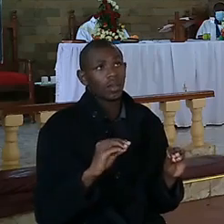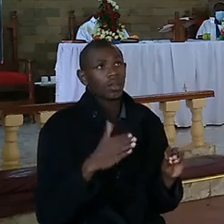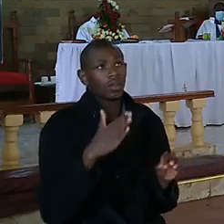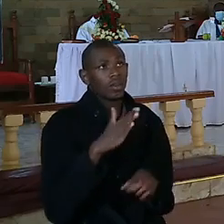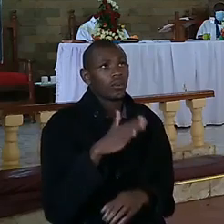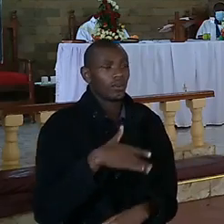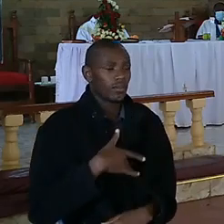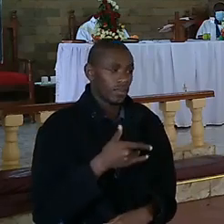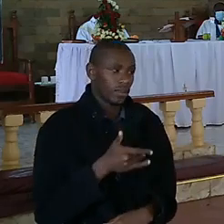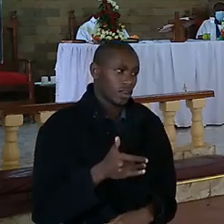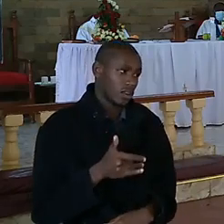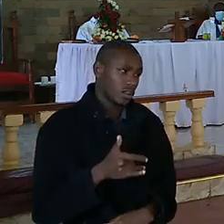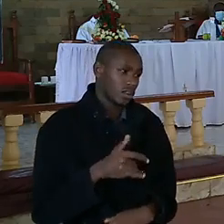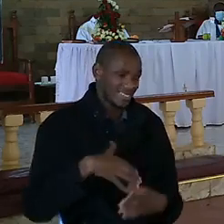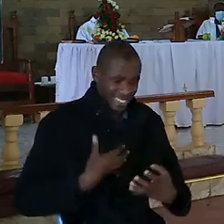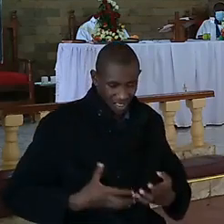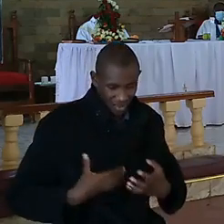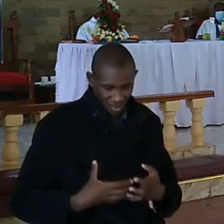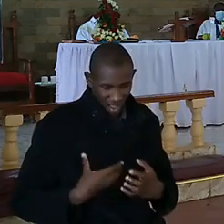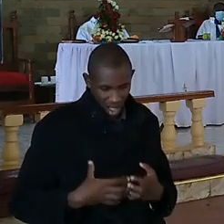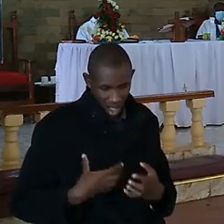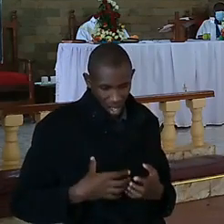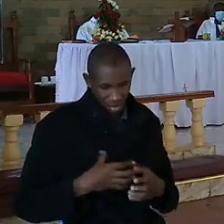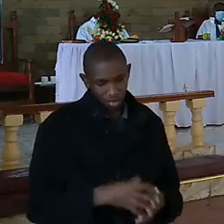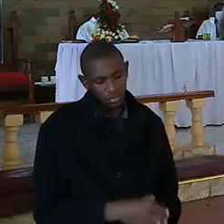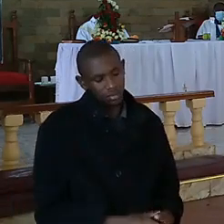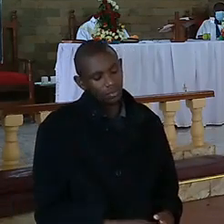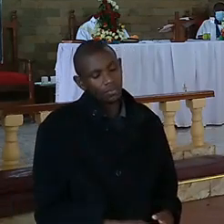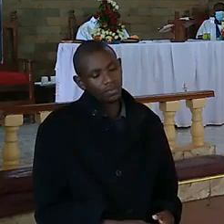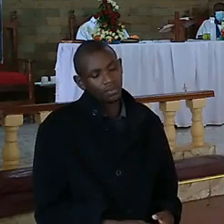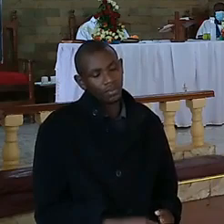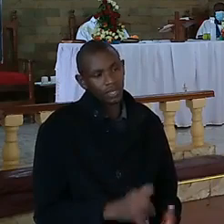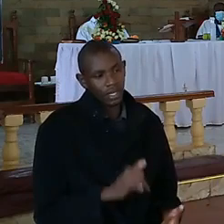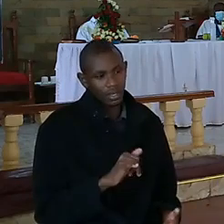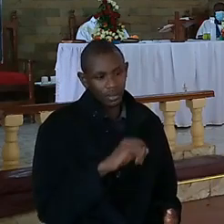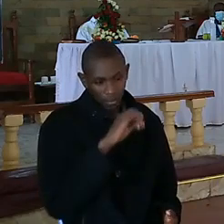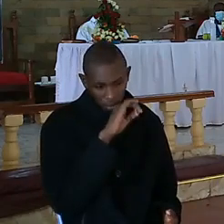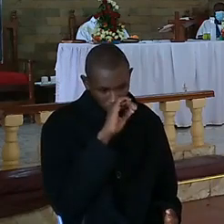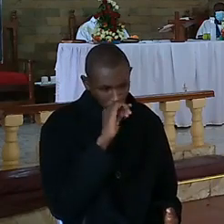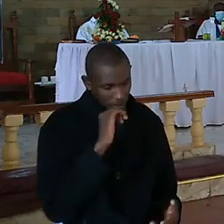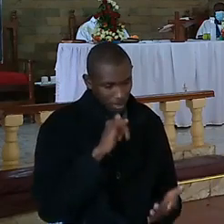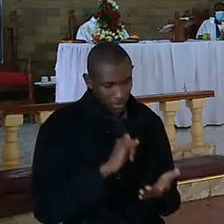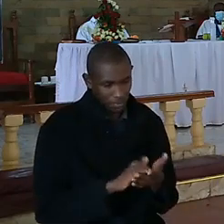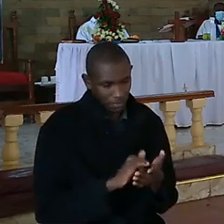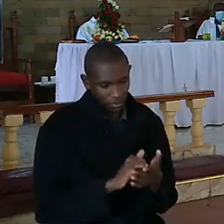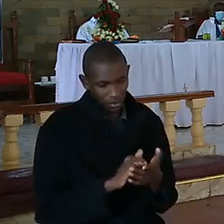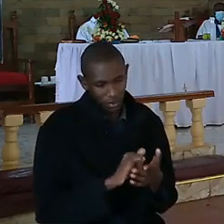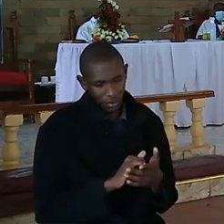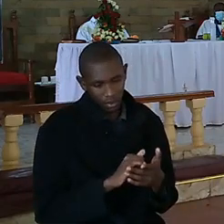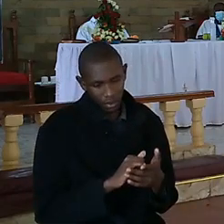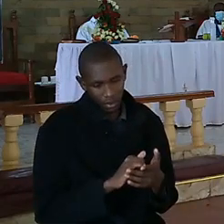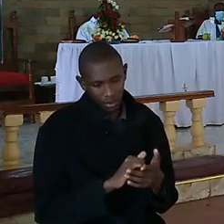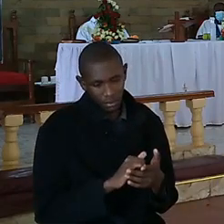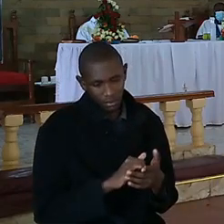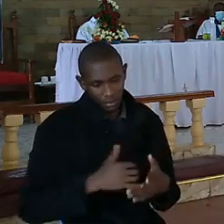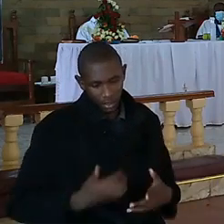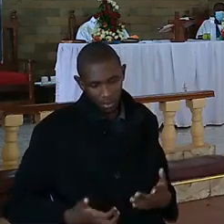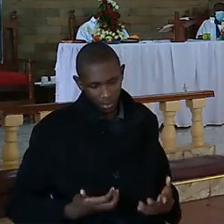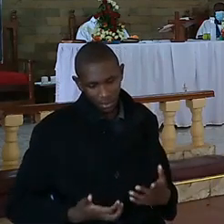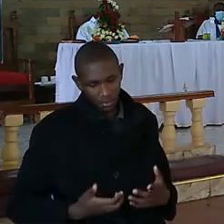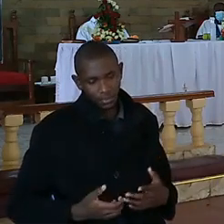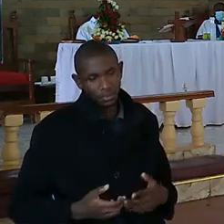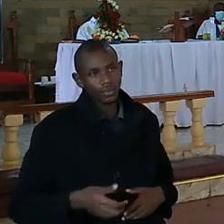muno ona hau uraigua tari ho ruo rucamiire muno ona hau uraigua tari ho uterereire muno mwathani aratulirikania